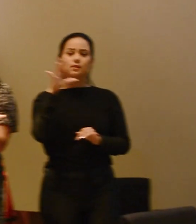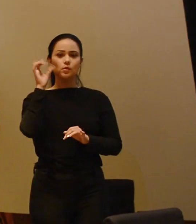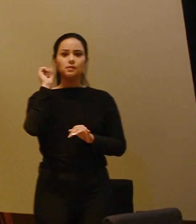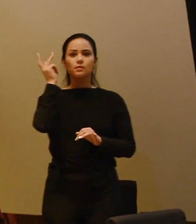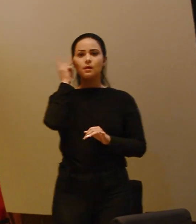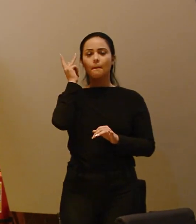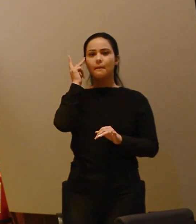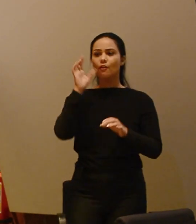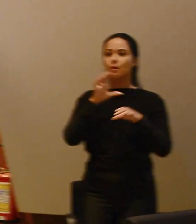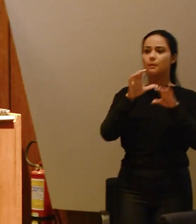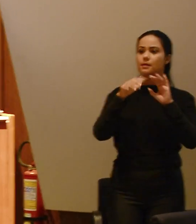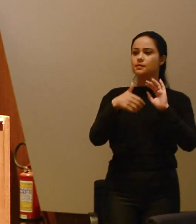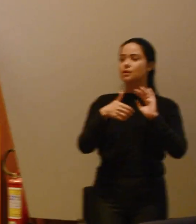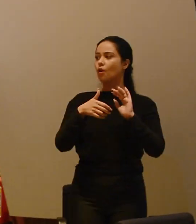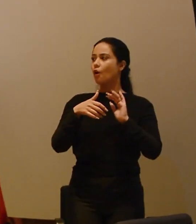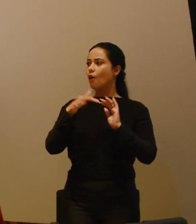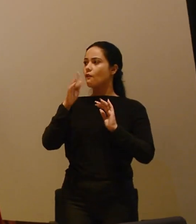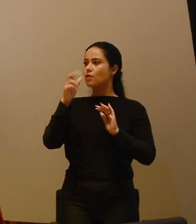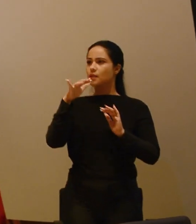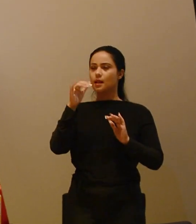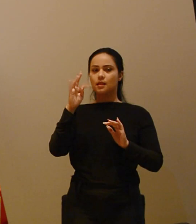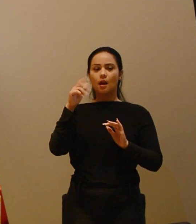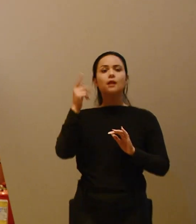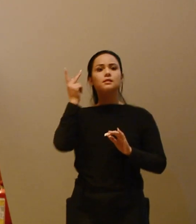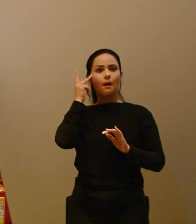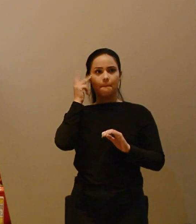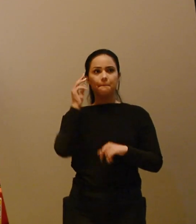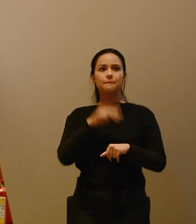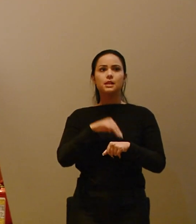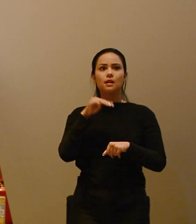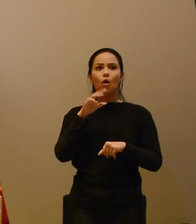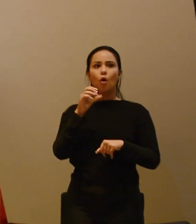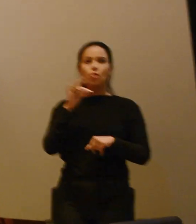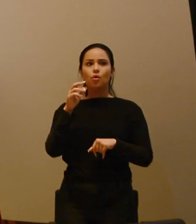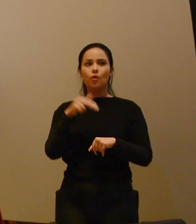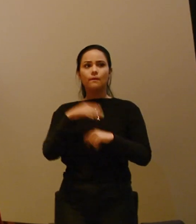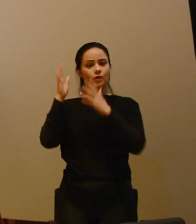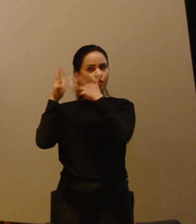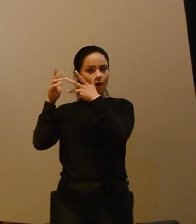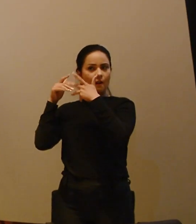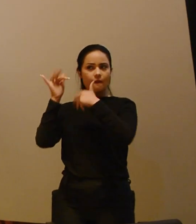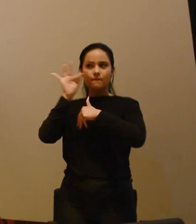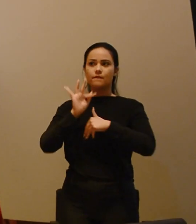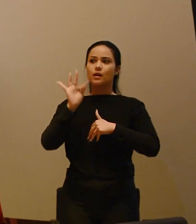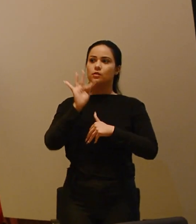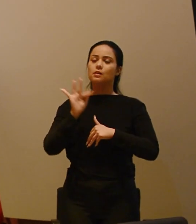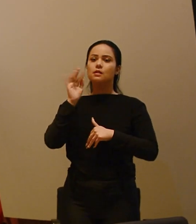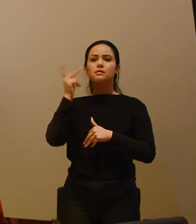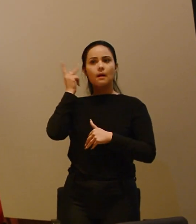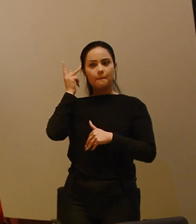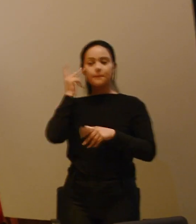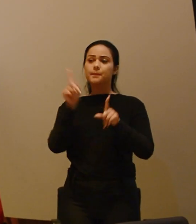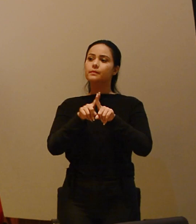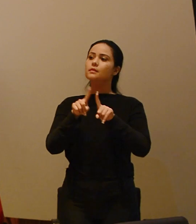Paulo, formação em foniatria, São Paulo, mestrado em otoneurologia, Universidade Federal de São Paulo, e